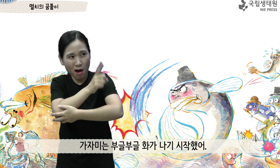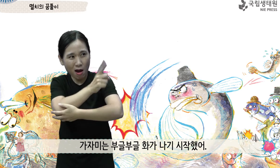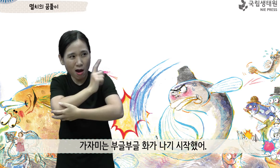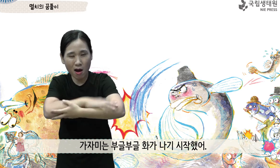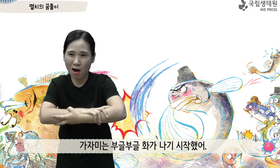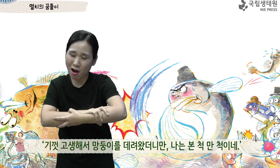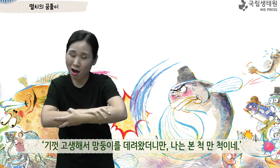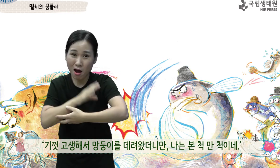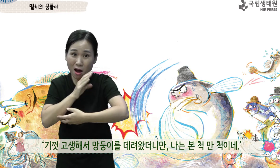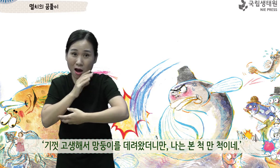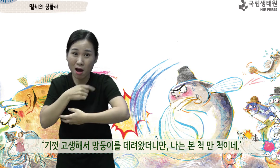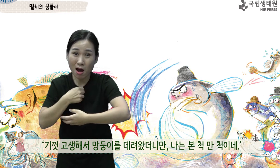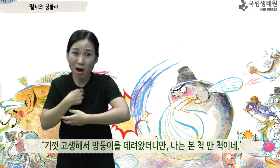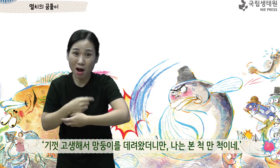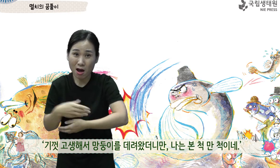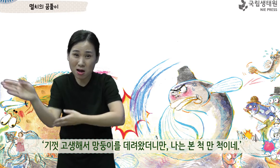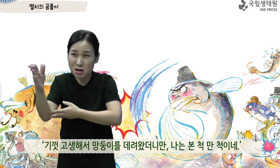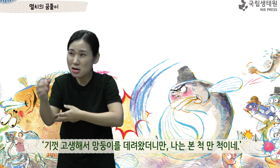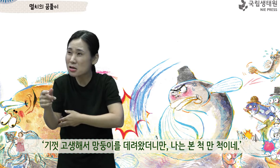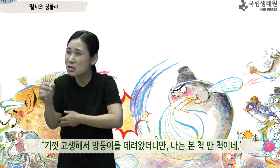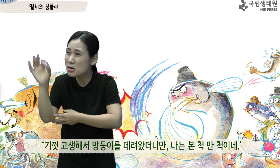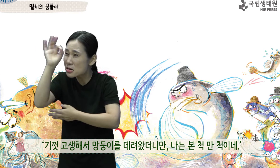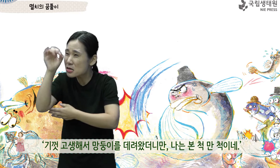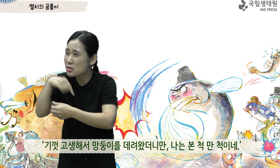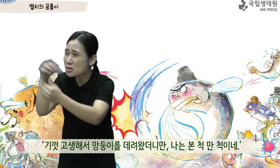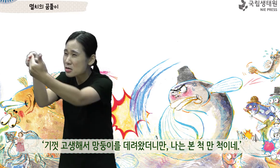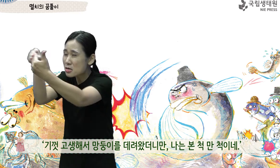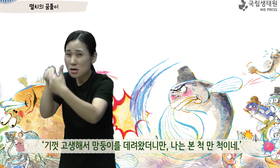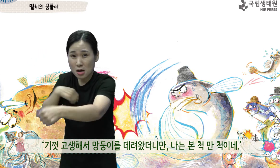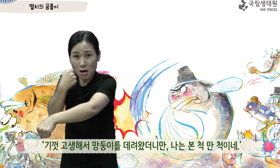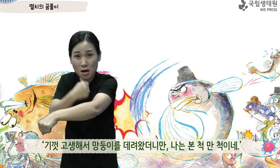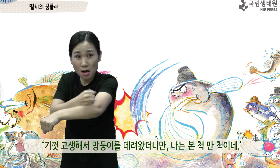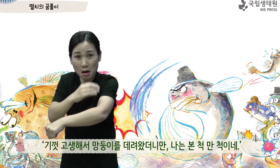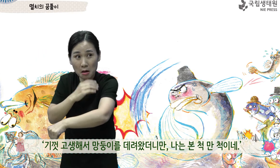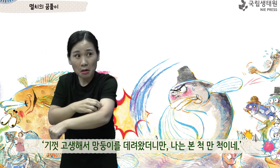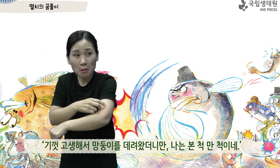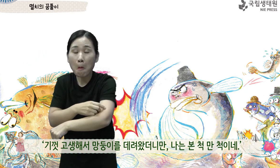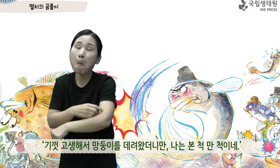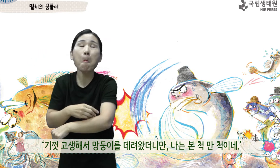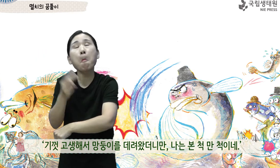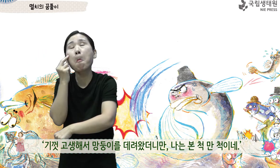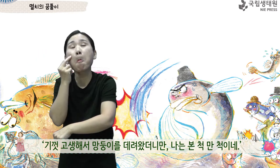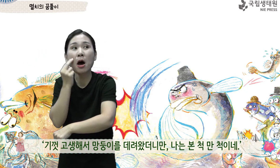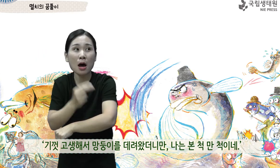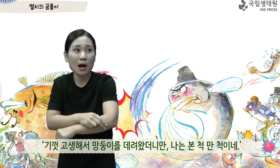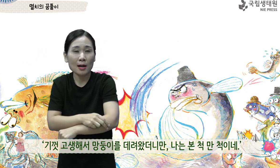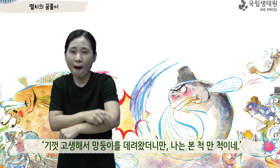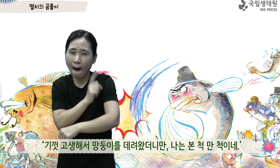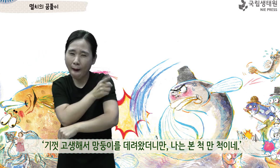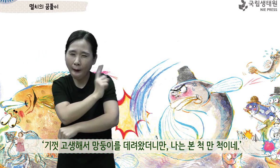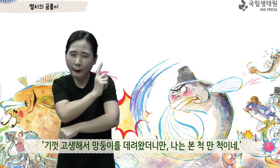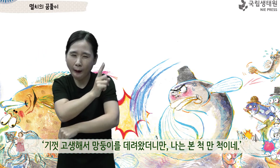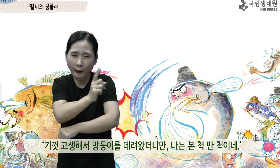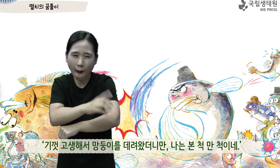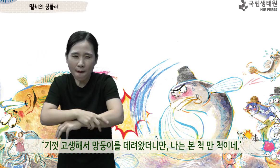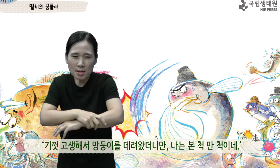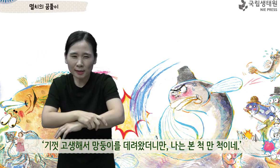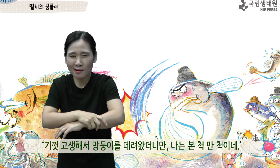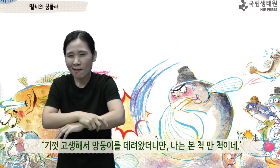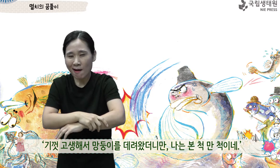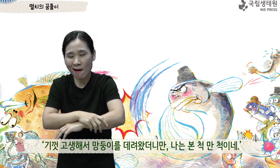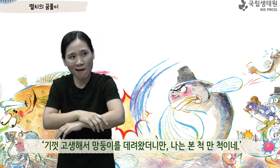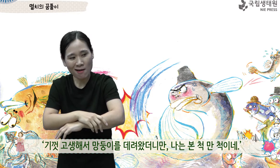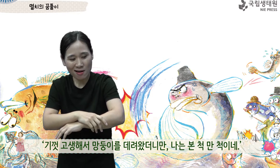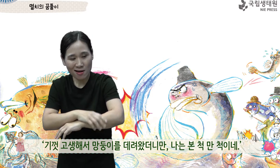시작했어. 기껏 고생해서 망둥이를 데려왔더니만 나는 본척